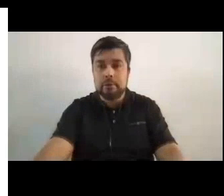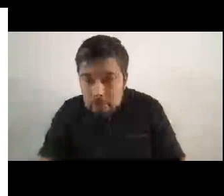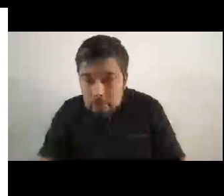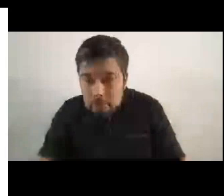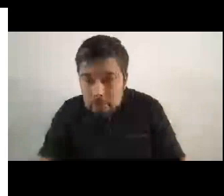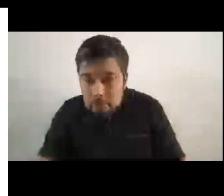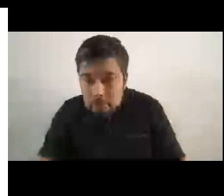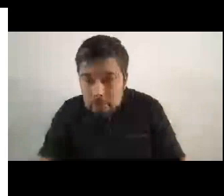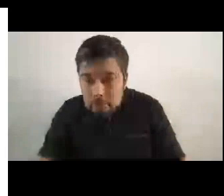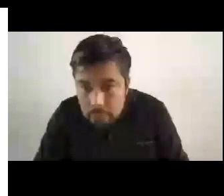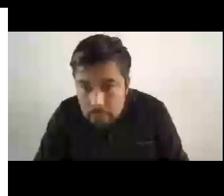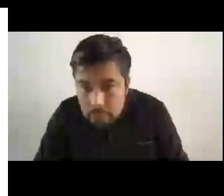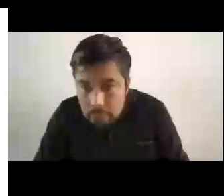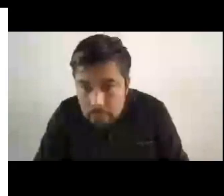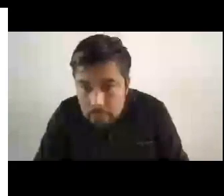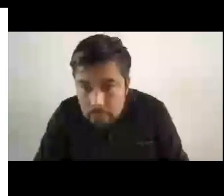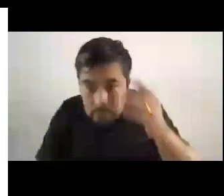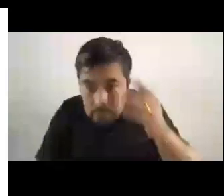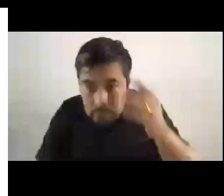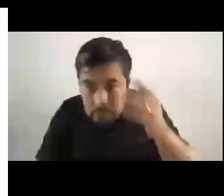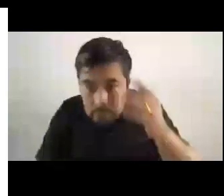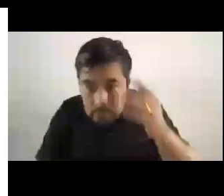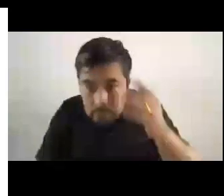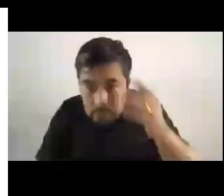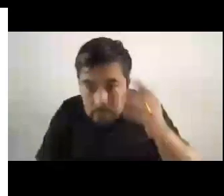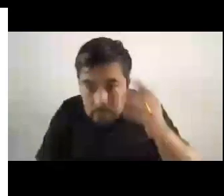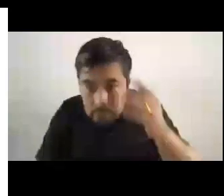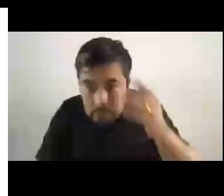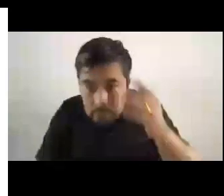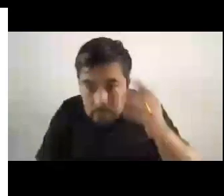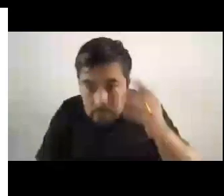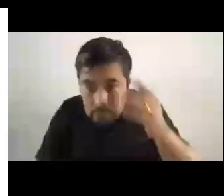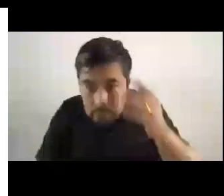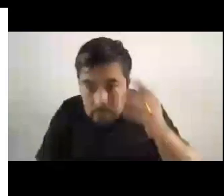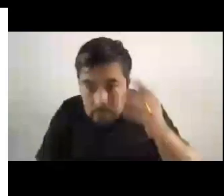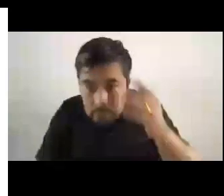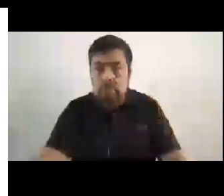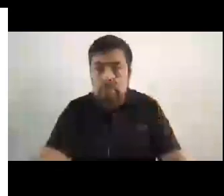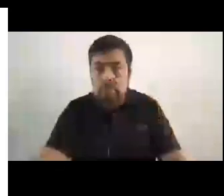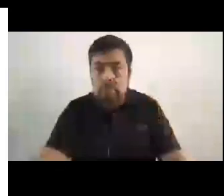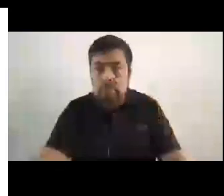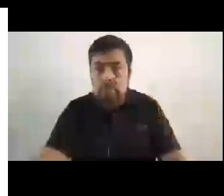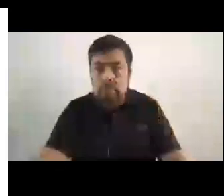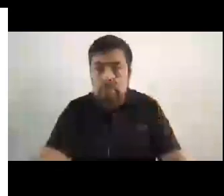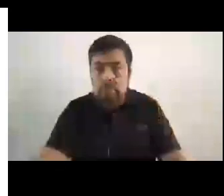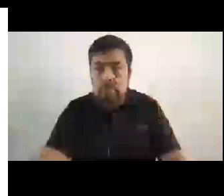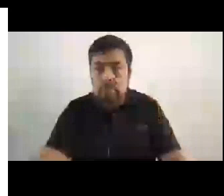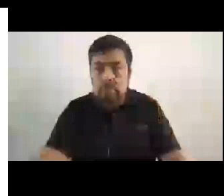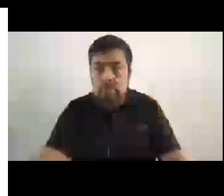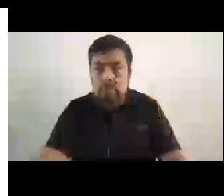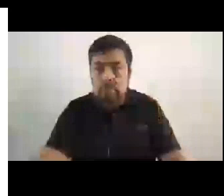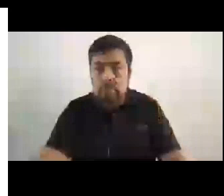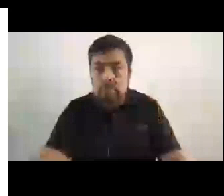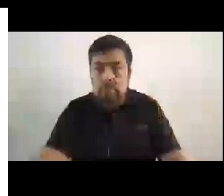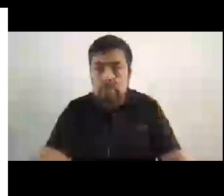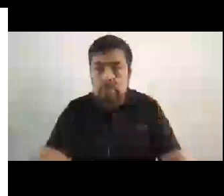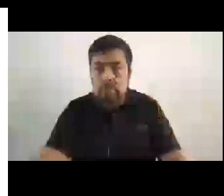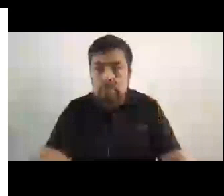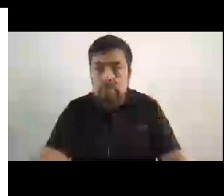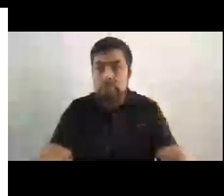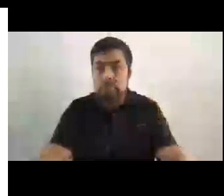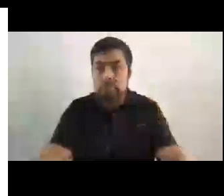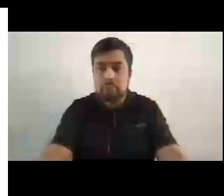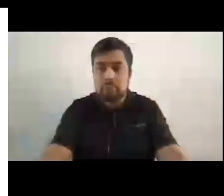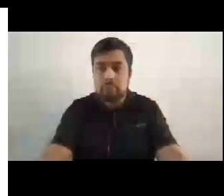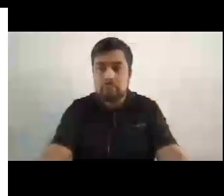Más o menos, sí. Se ve menos mal, pero no se ve todavía. Sí, no se